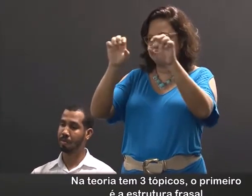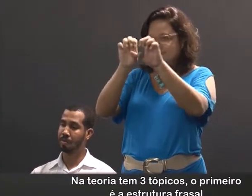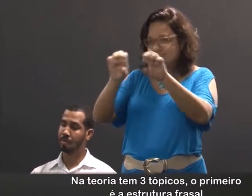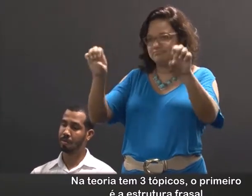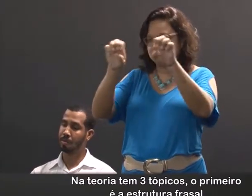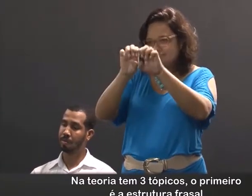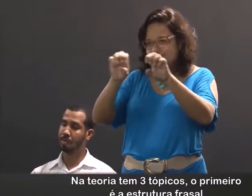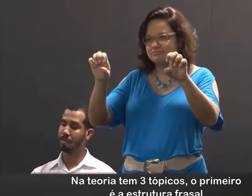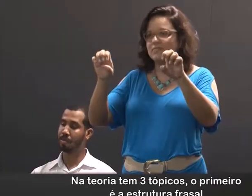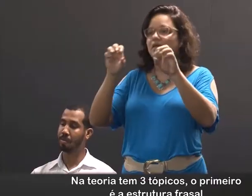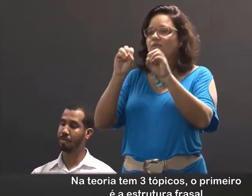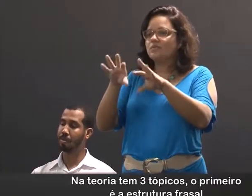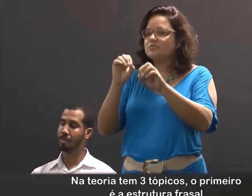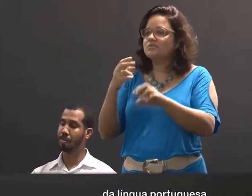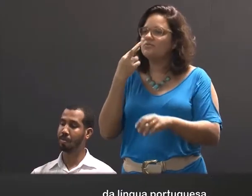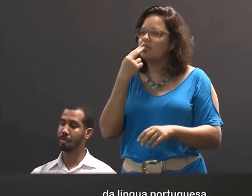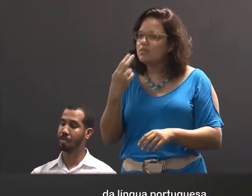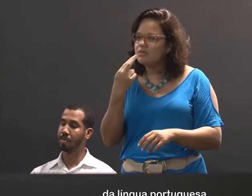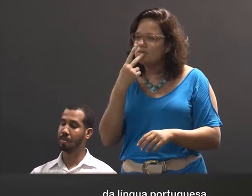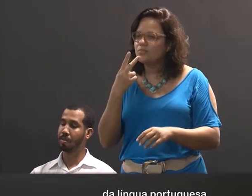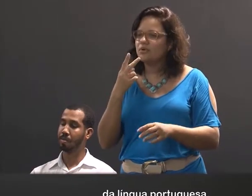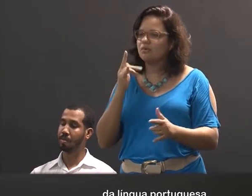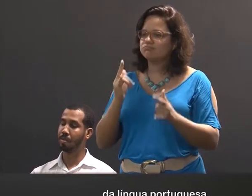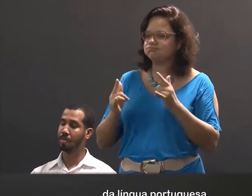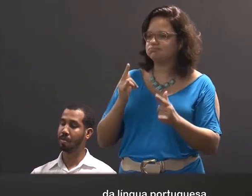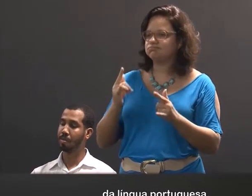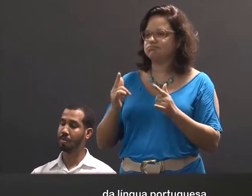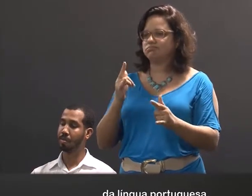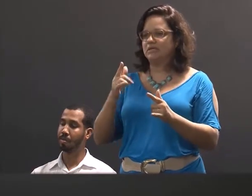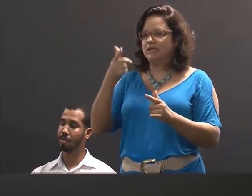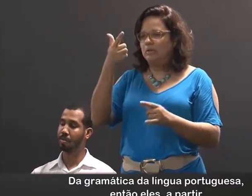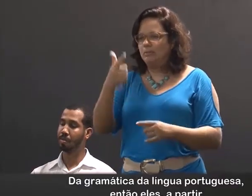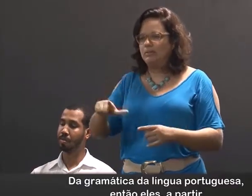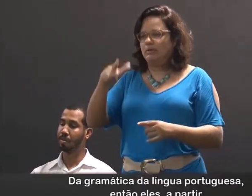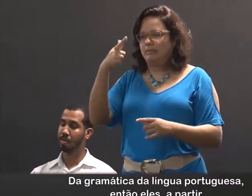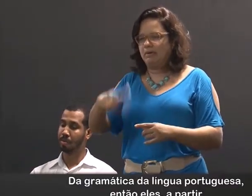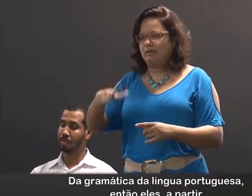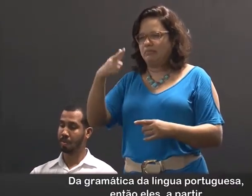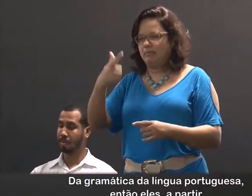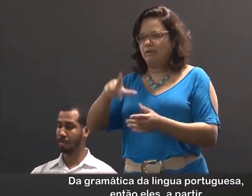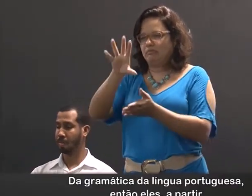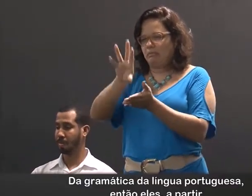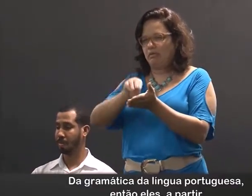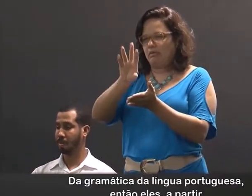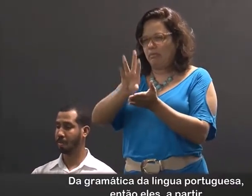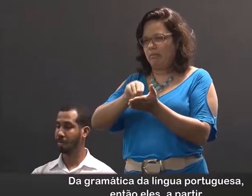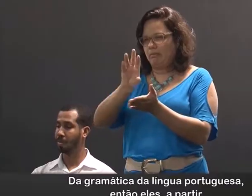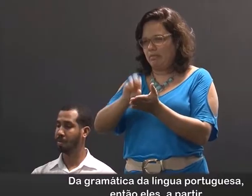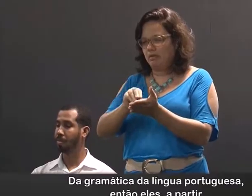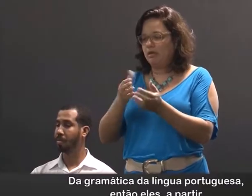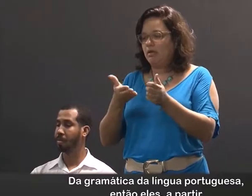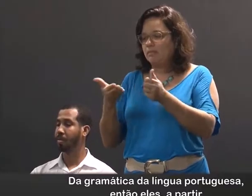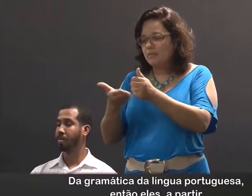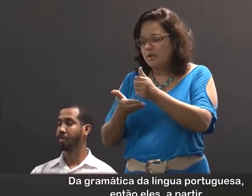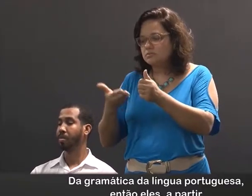estrutura frasal da língua portuguesa, né, da gramática da língua portuguesa. Então, eles vão a